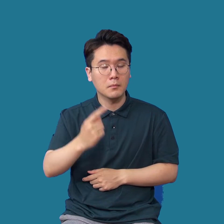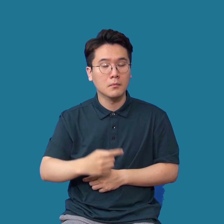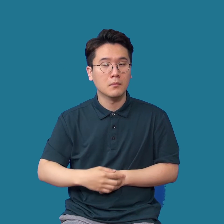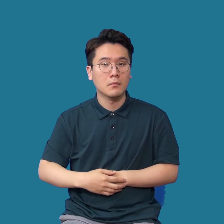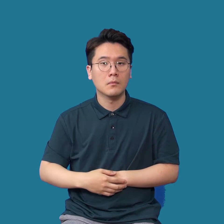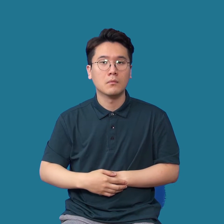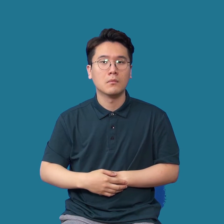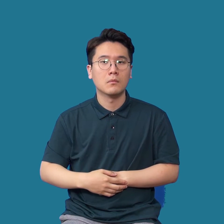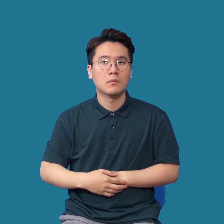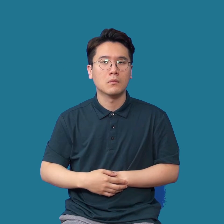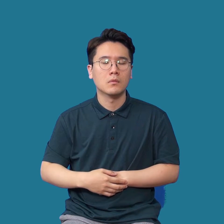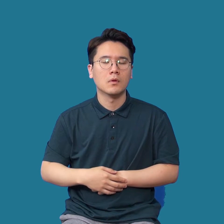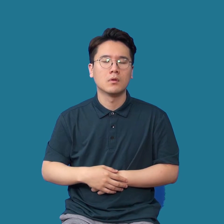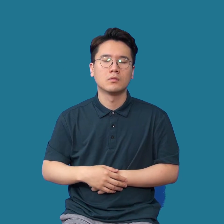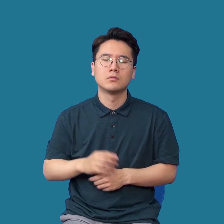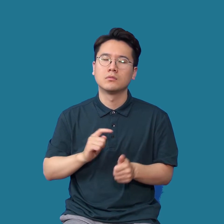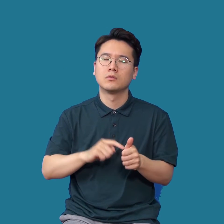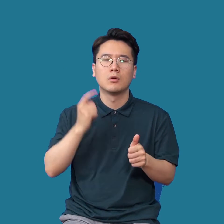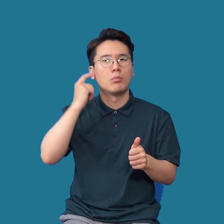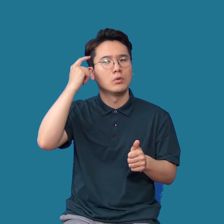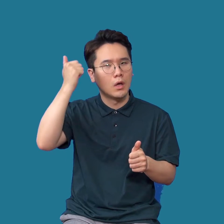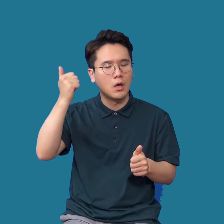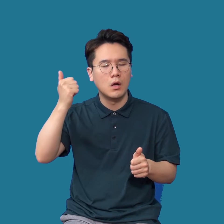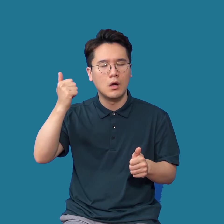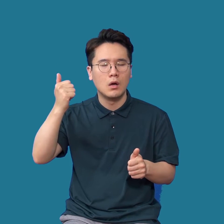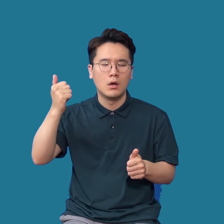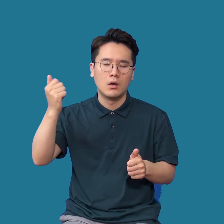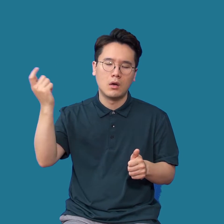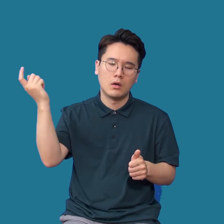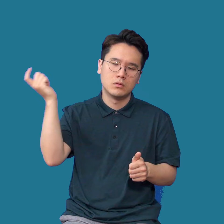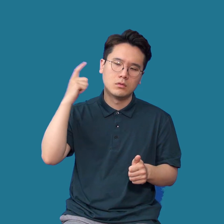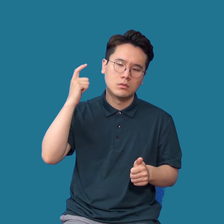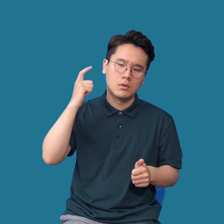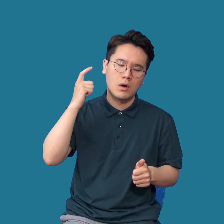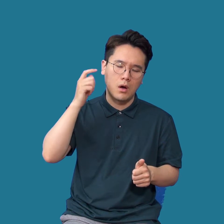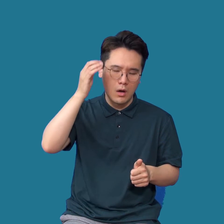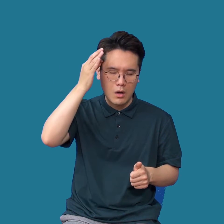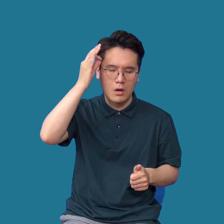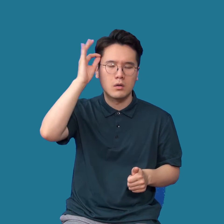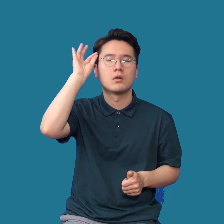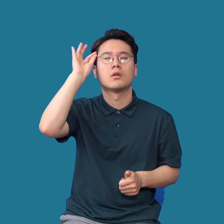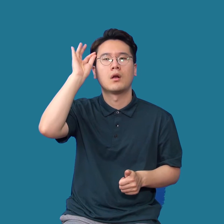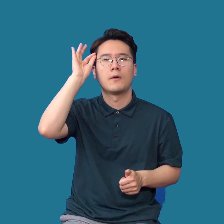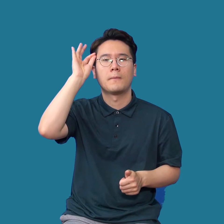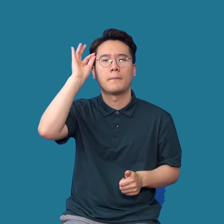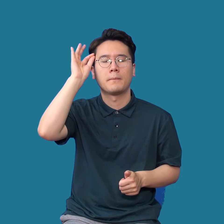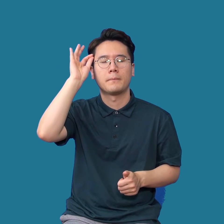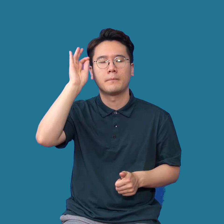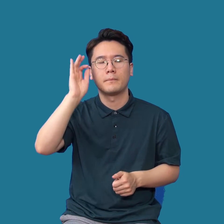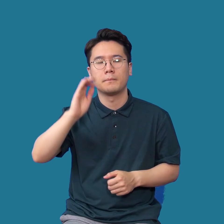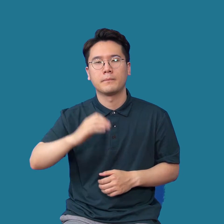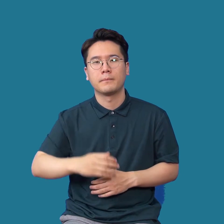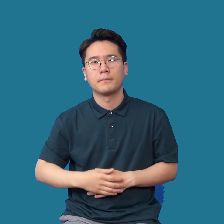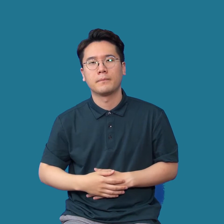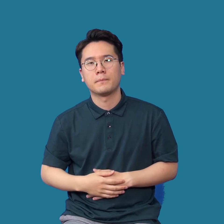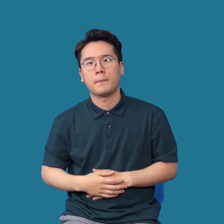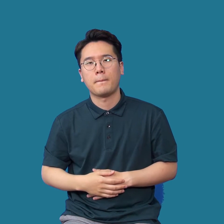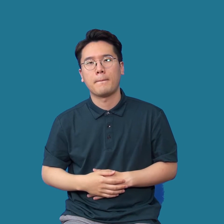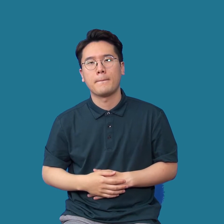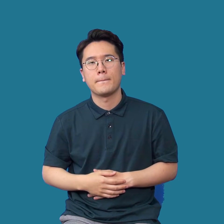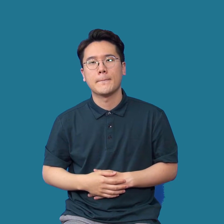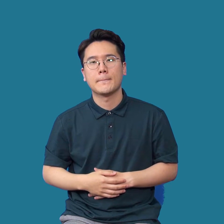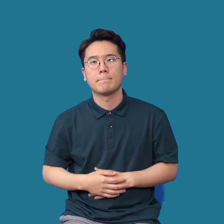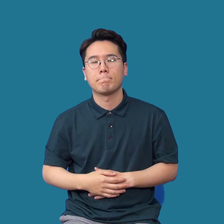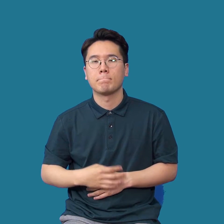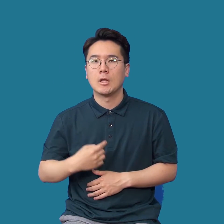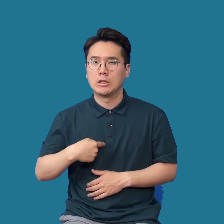그 음성이 생생하게 들려옵니다. 오르티즈 목사가 그 자리에서 거꾸러졌습니다.